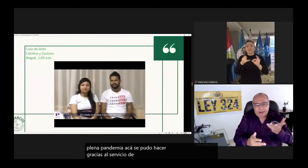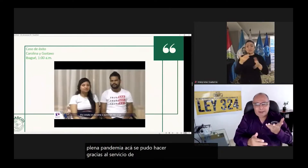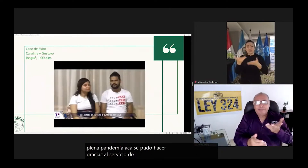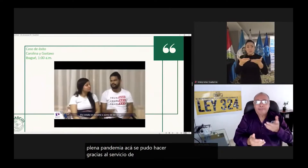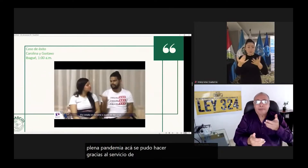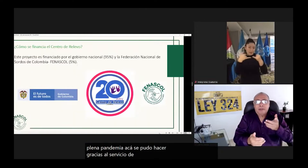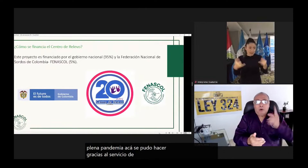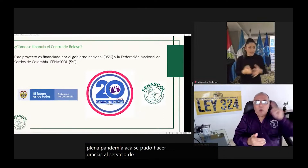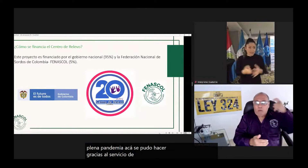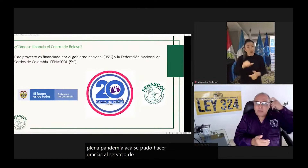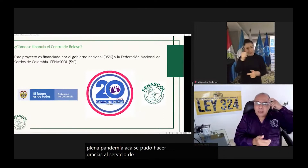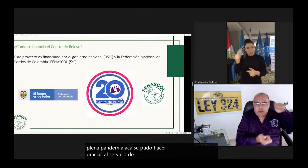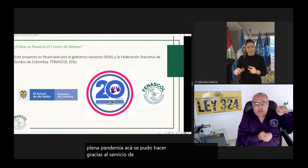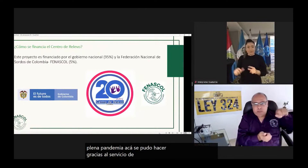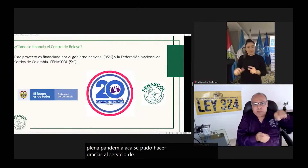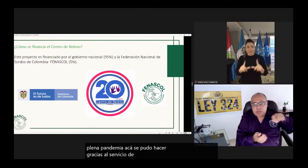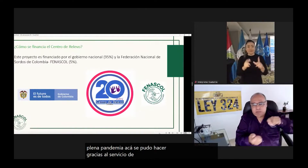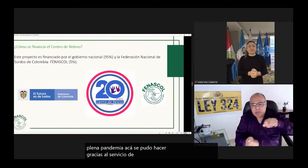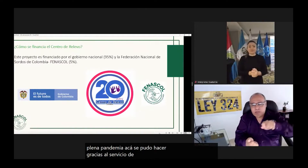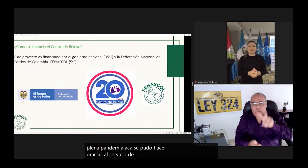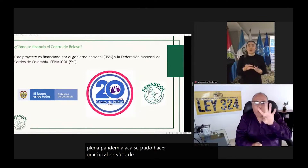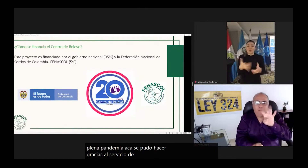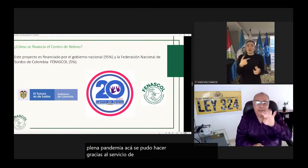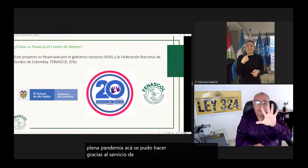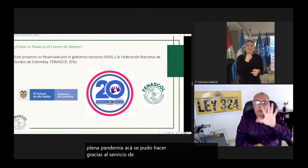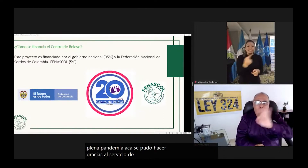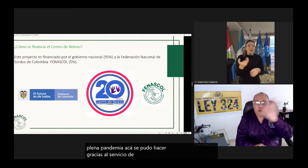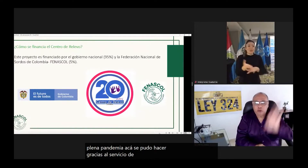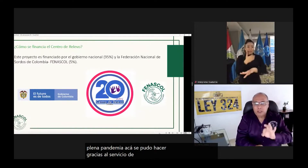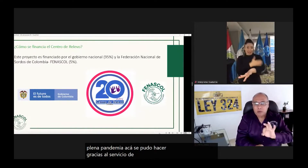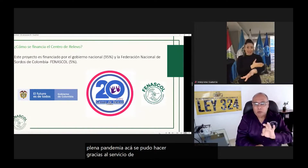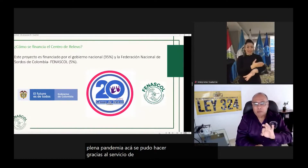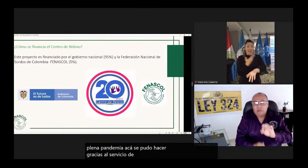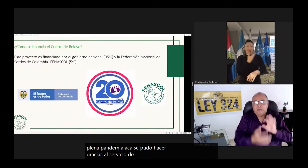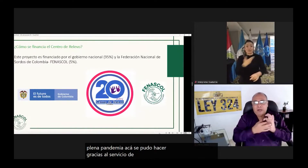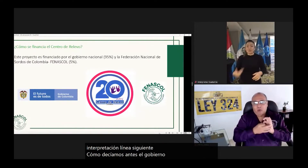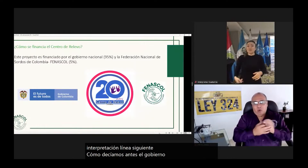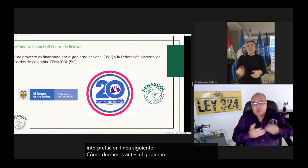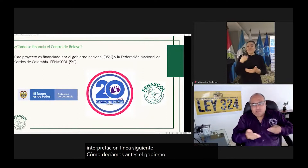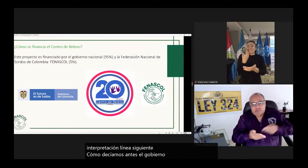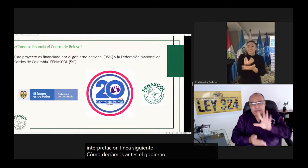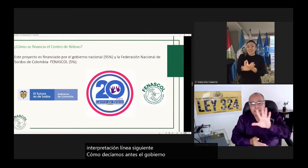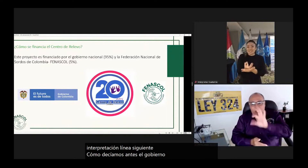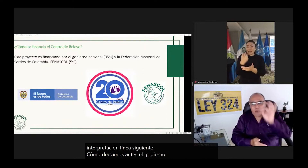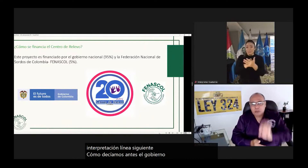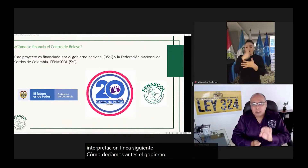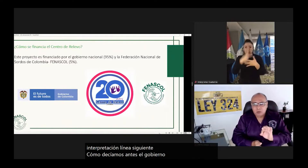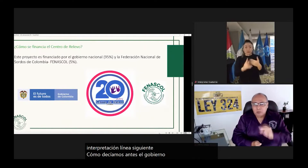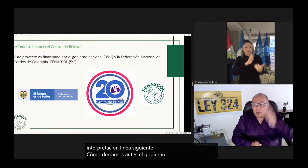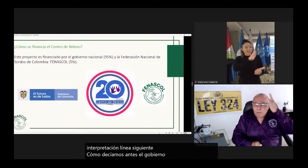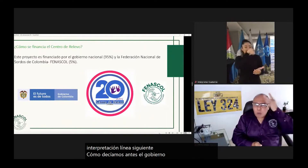Siguiente. Como decíamos antes, el gobierno financia el proyecto Centro de Relevo en